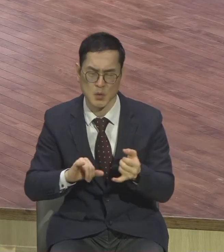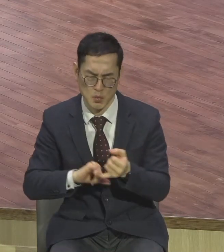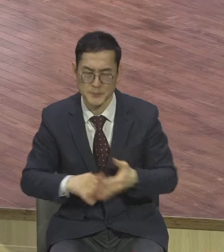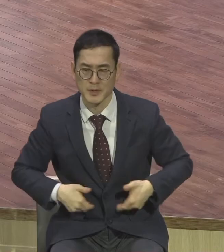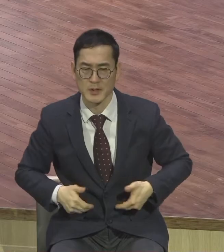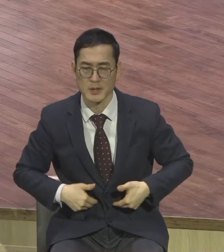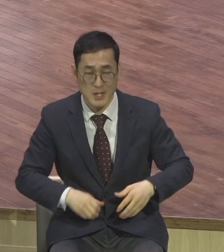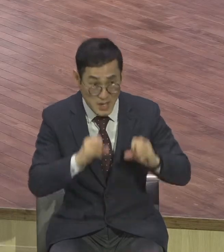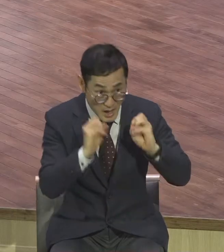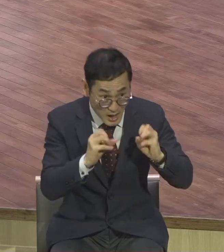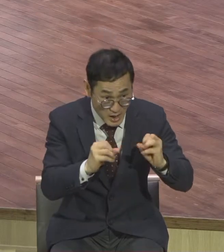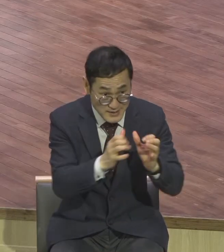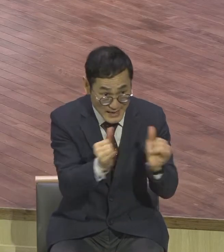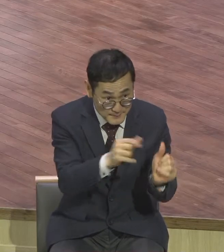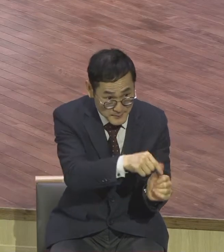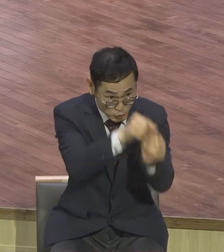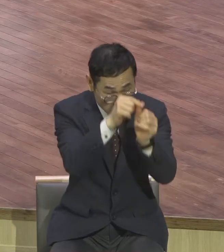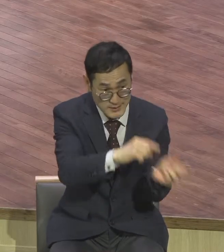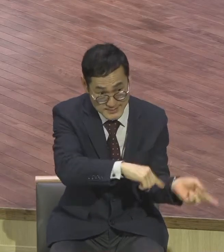살리는 보금을 믿으시기 바랍니다.